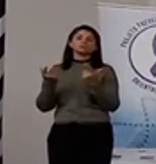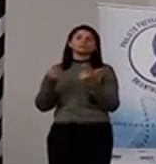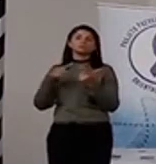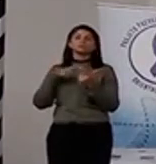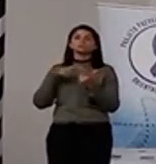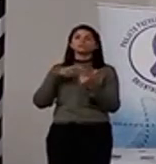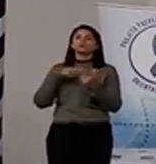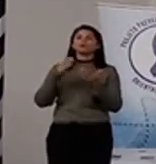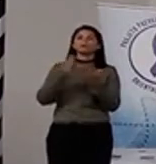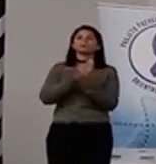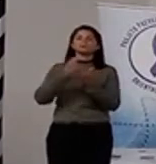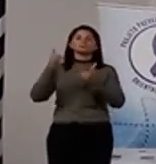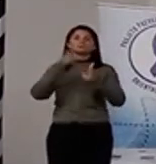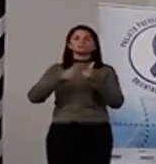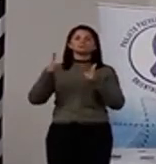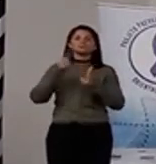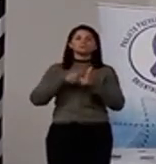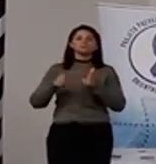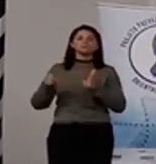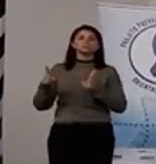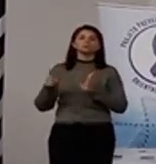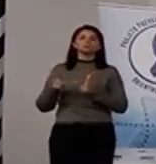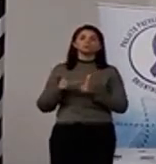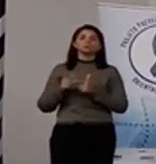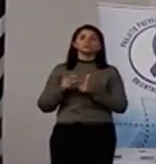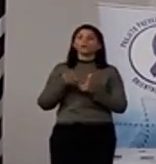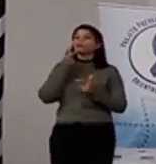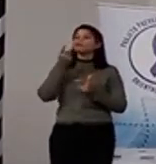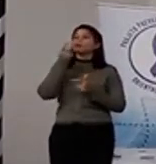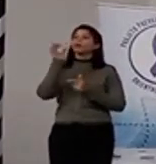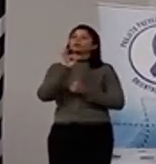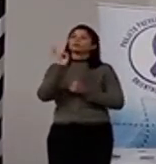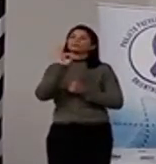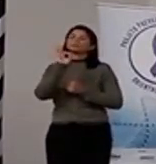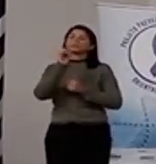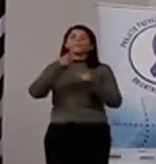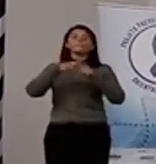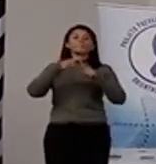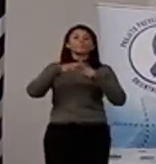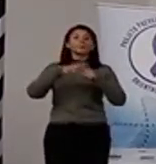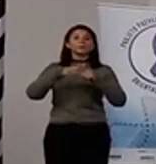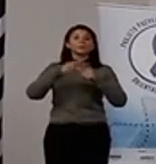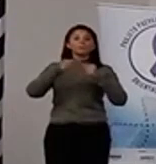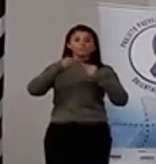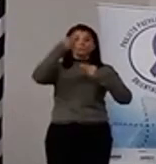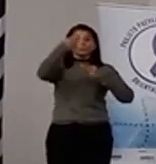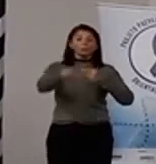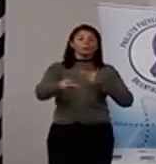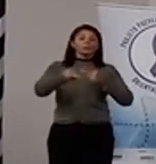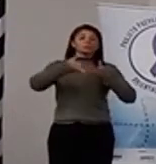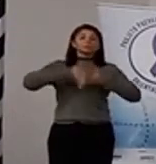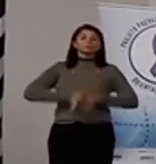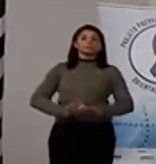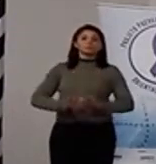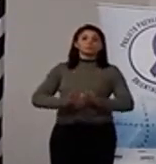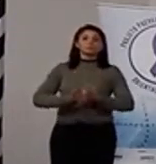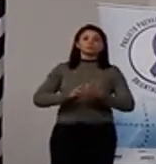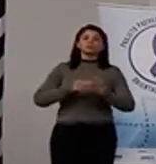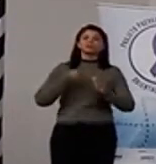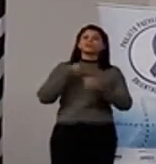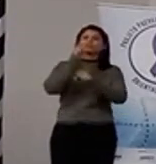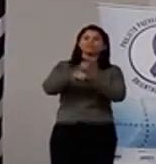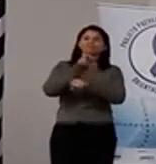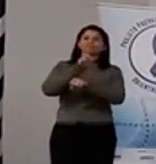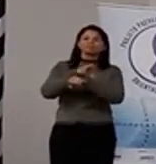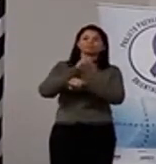a lesões. Por exemplo, eu não falei disso, mas é porque é pós-natal, né? A intoxicação por chumbo, né? O chumbo é um elemento que